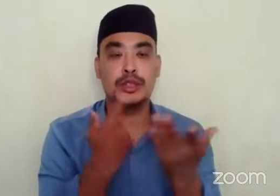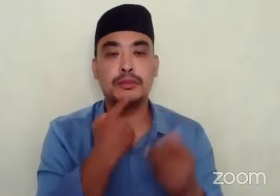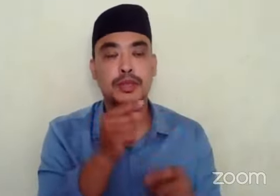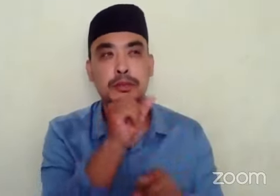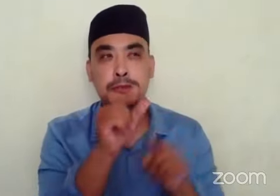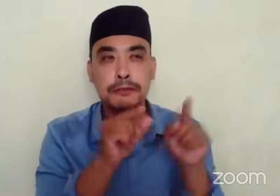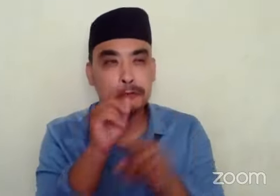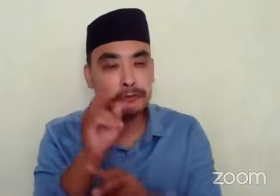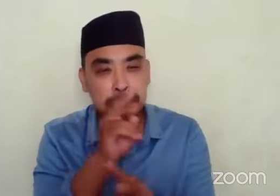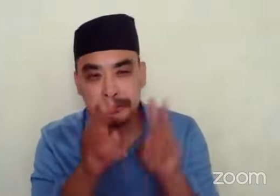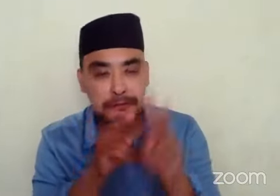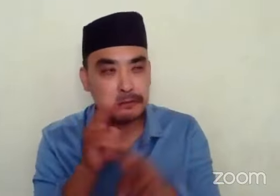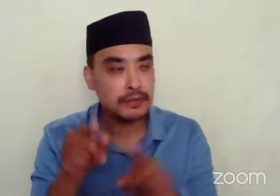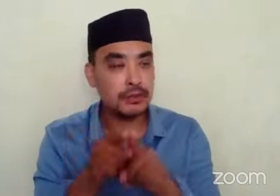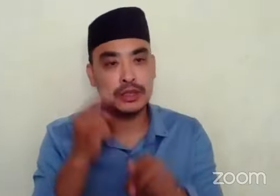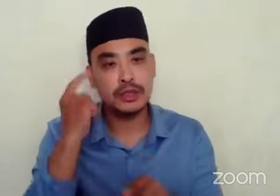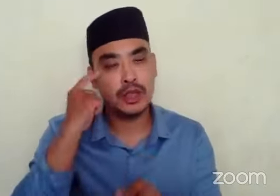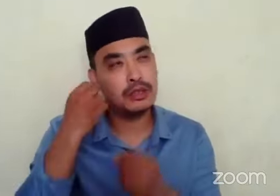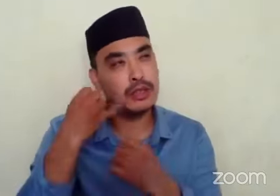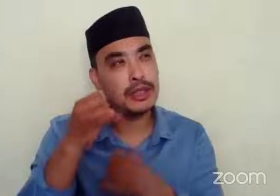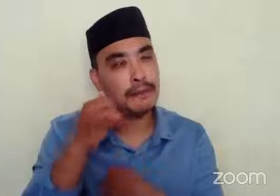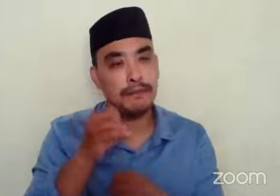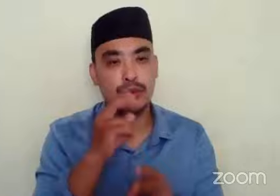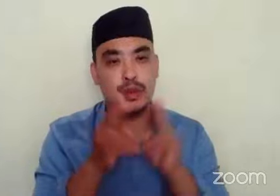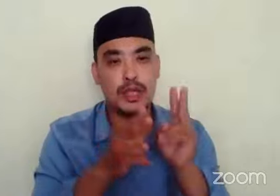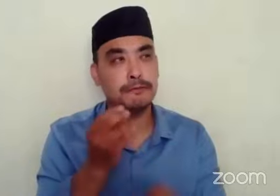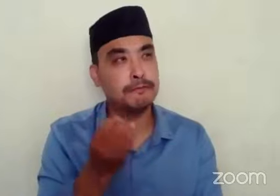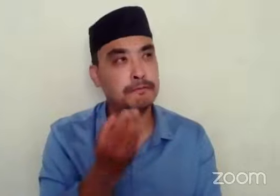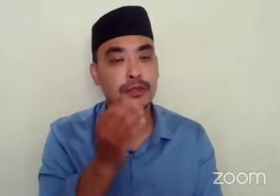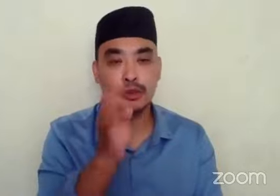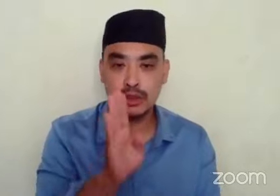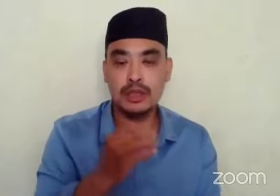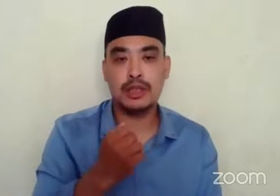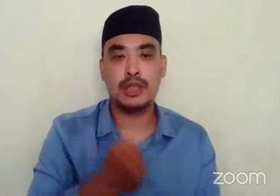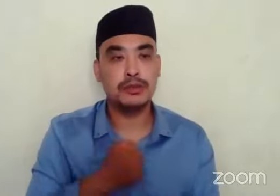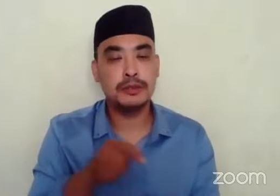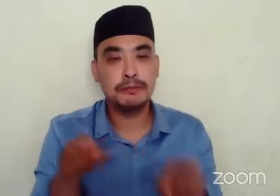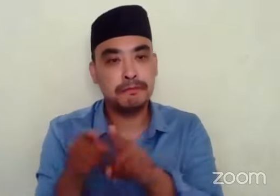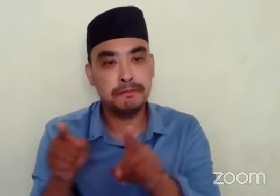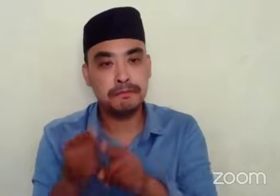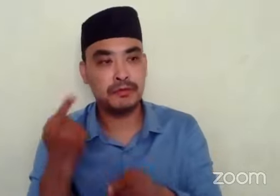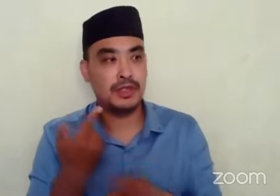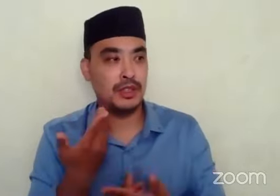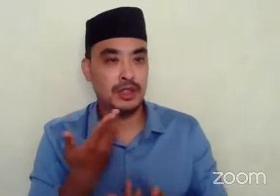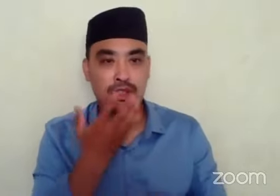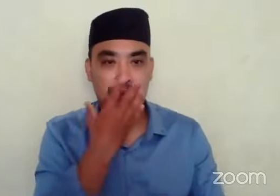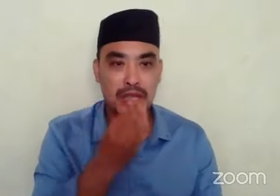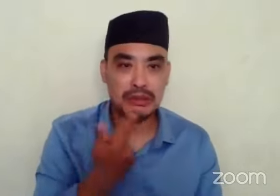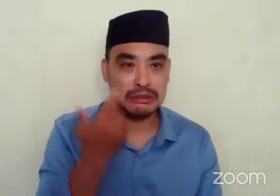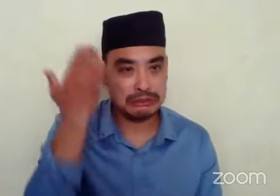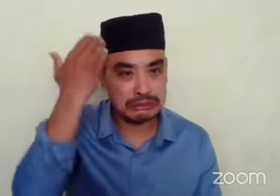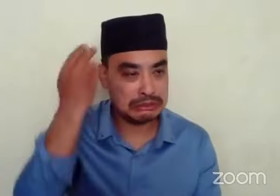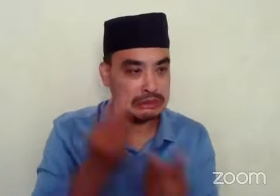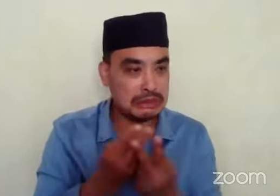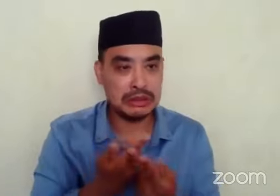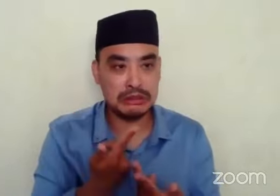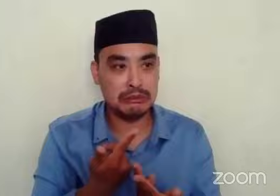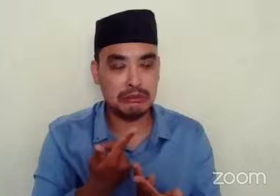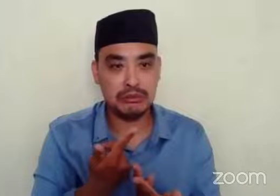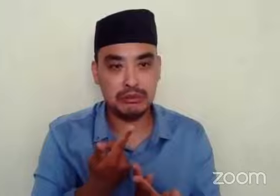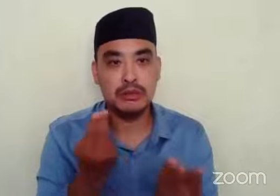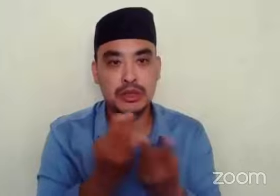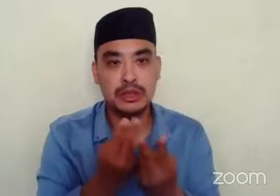कुराले गर्दा नकारात्मक सोचहरू एकदमै धेरै आउने हुँदाखेरि आफूलाई पनि हिंताबोध होइन आत्मग्लानी भएको महसुस चाहिँ